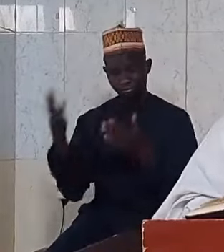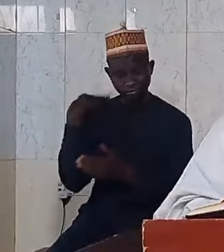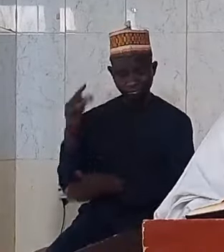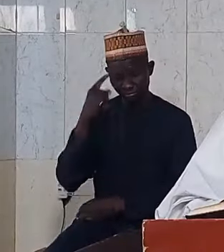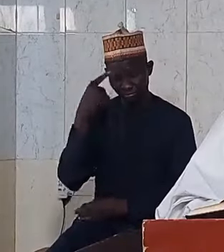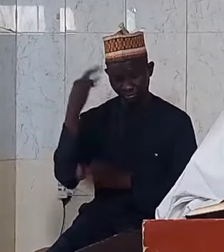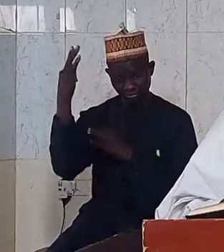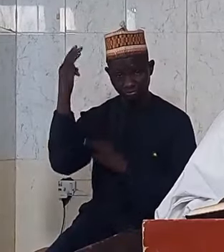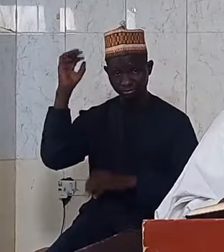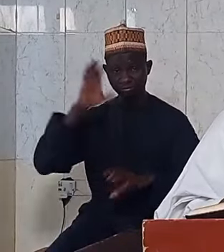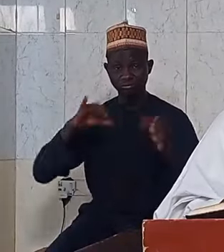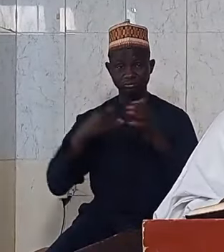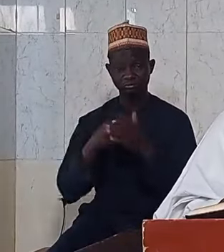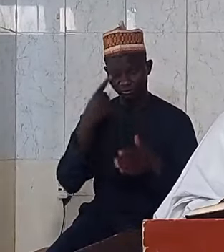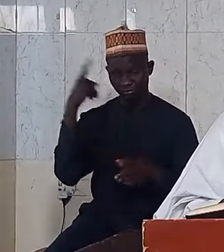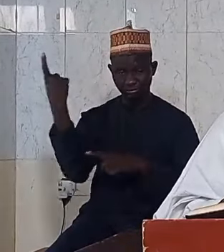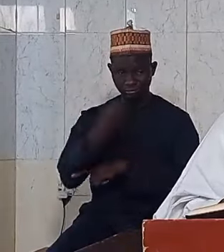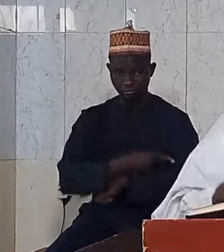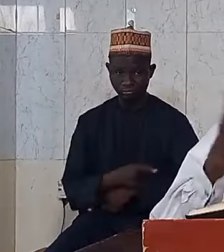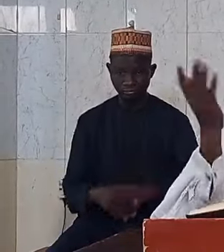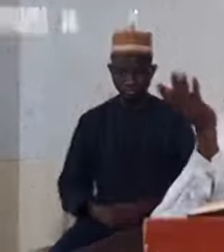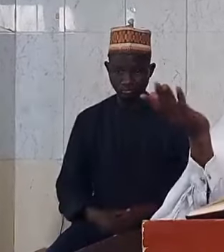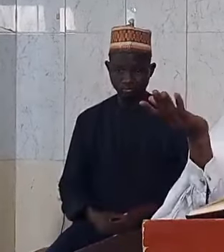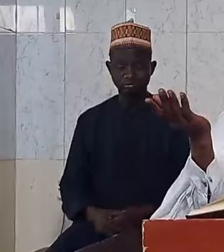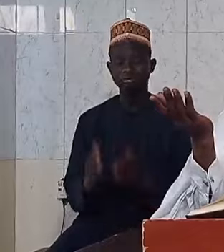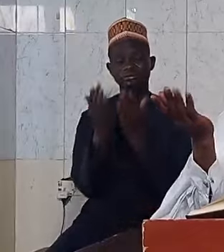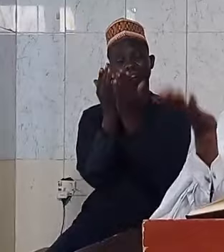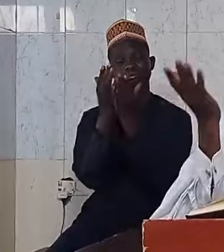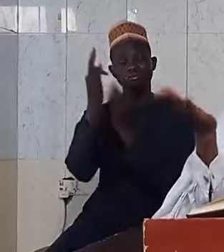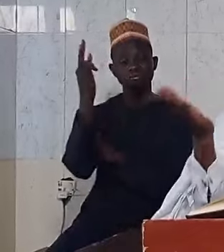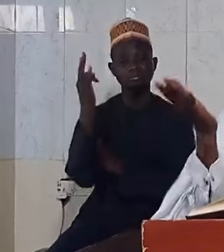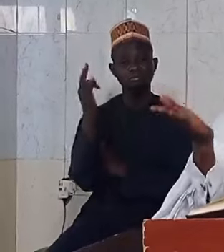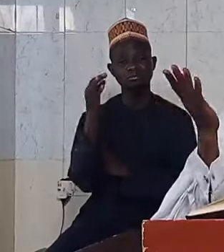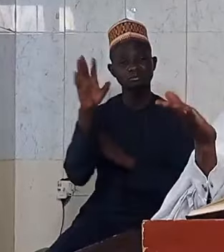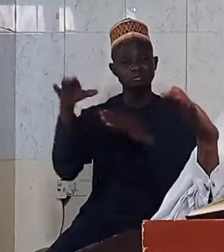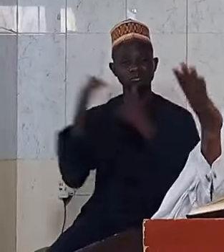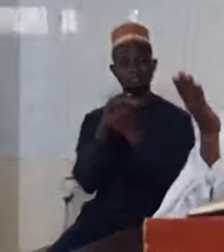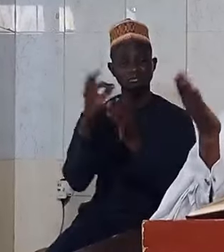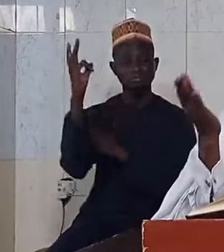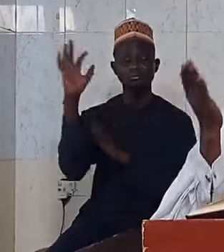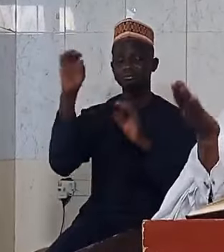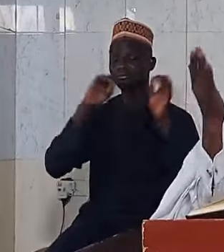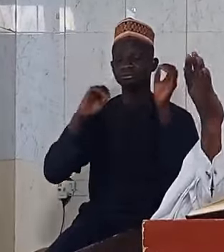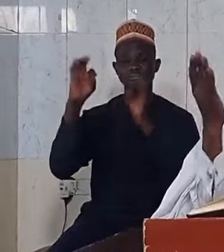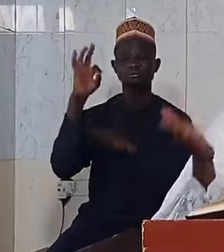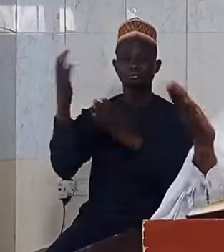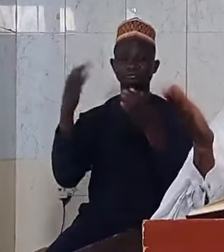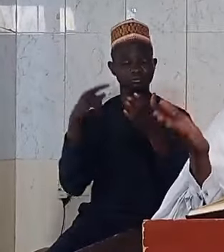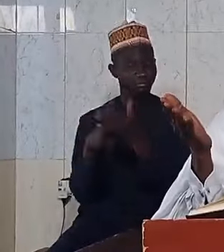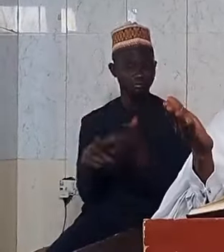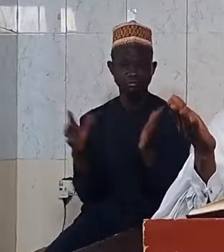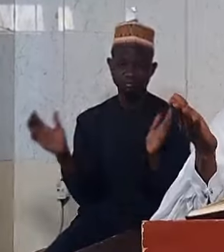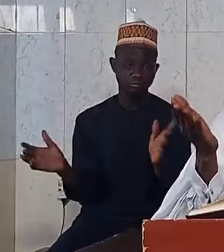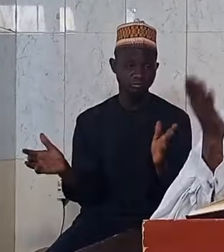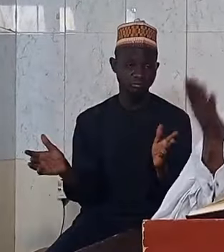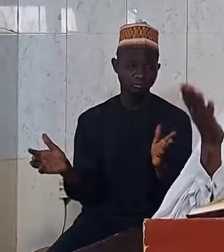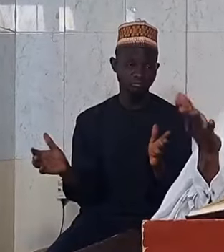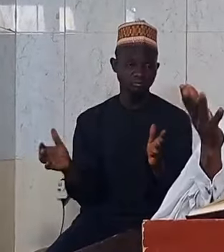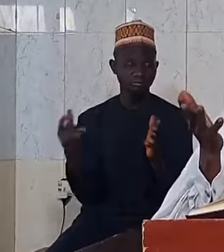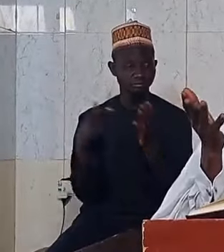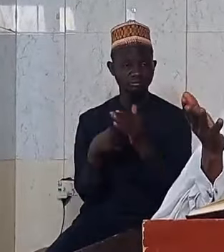kai tsammanin Allah zai iya maka shi yau ba ka roƙi Allah kai da Allah ka roƙe shi ya Allah ina son kaza